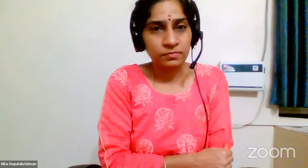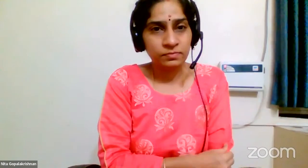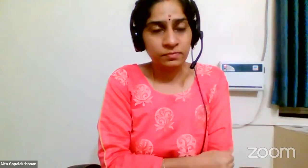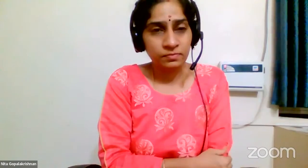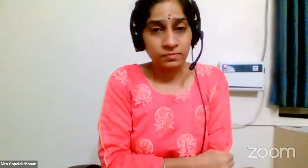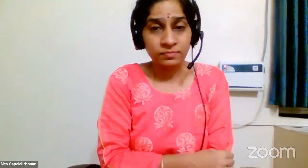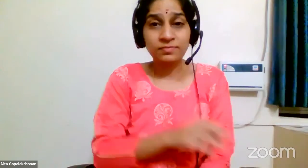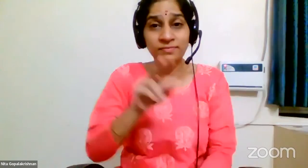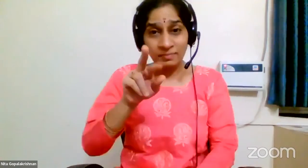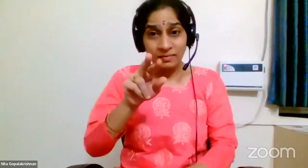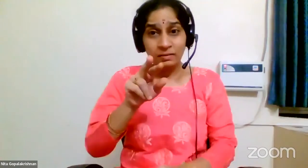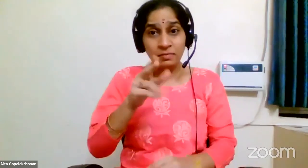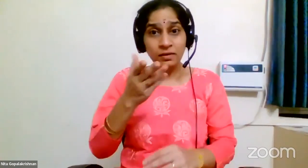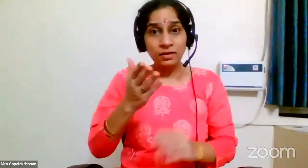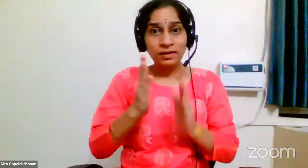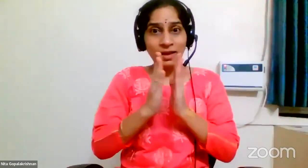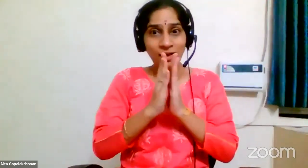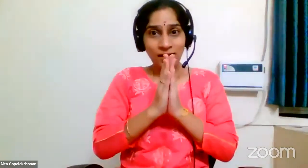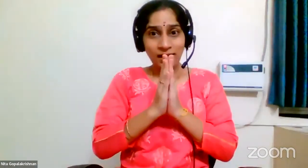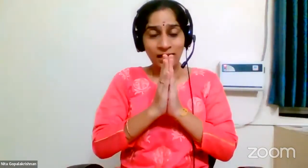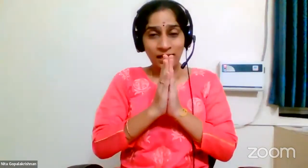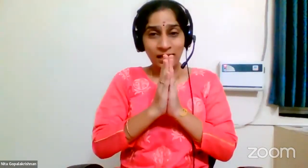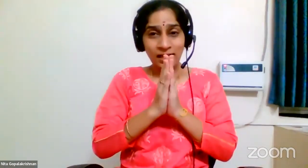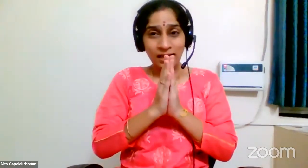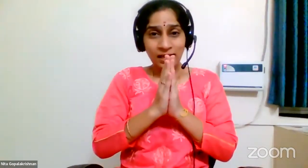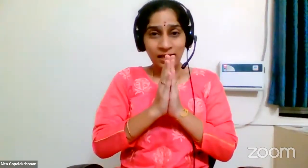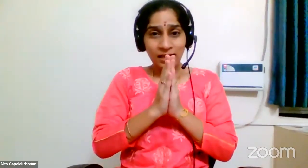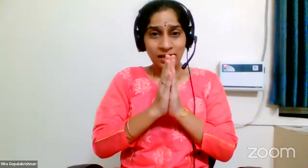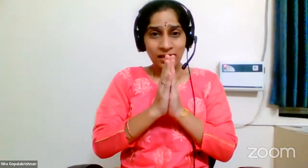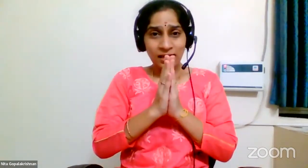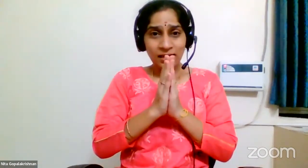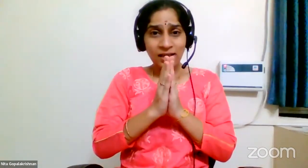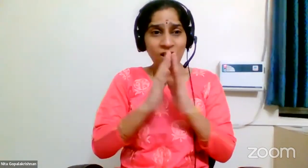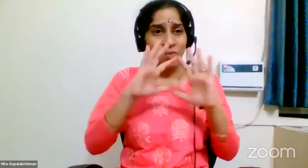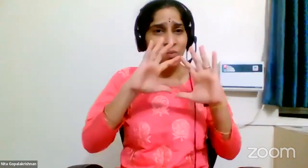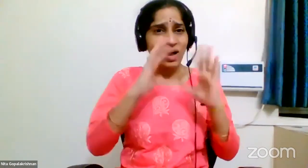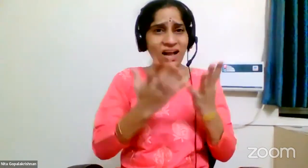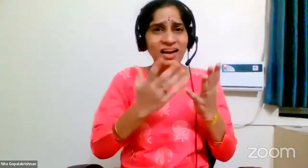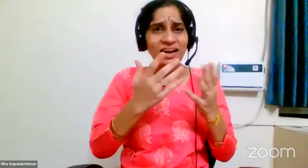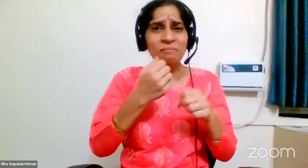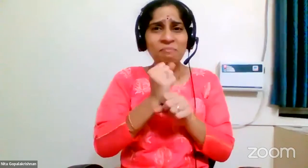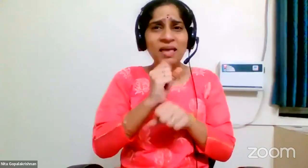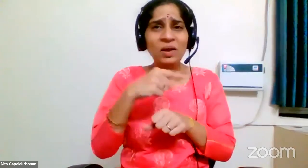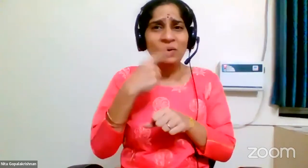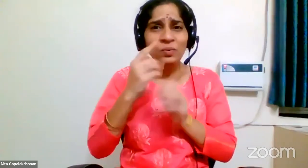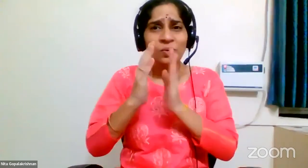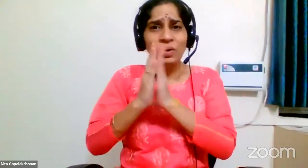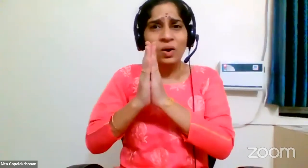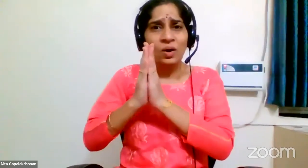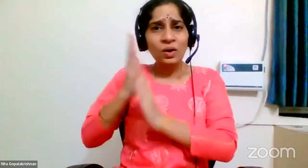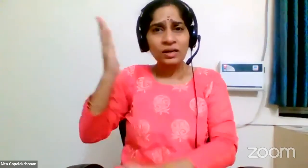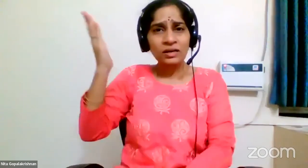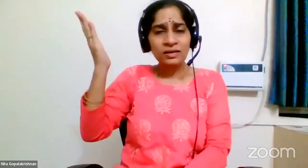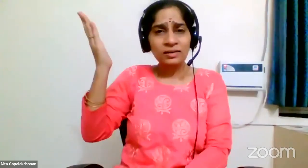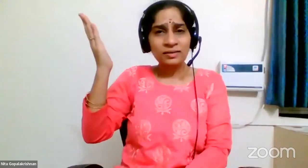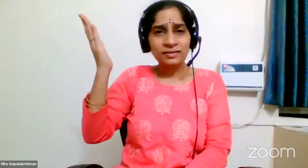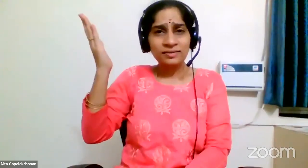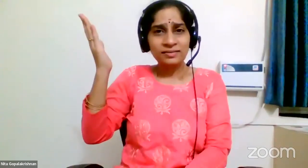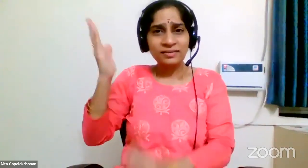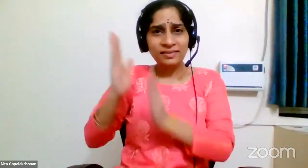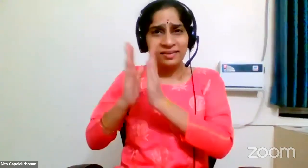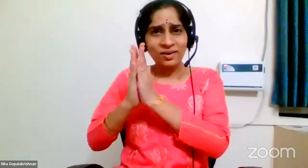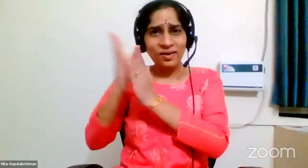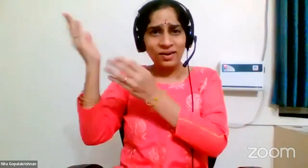तो भगवान पूरे संसार को बनाने वाले हैं, पूरा जो संसार है उन्हीं के अनुसार चल रहा है। और